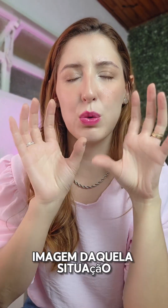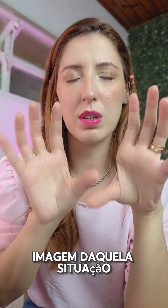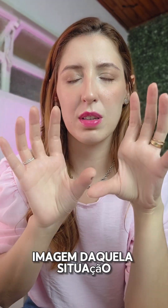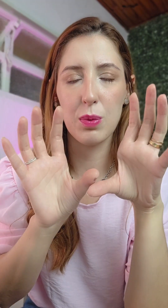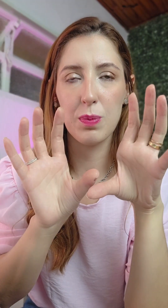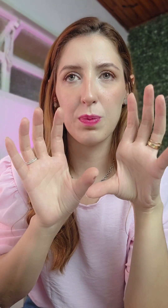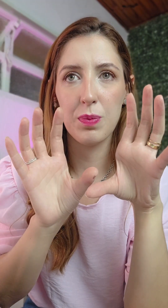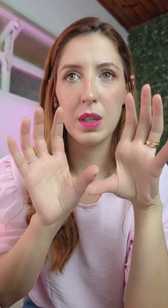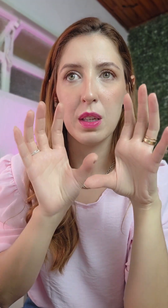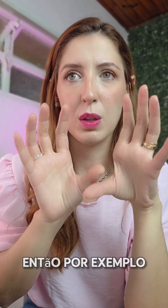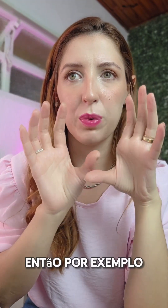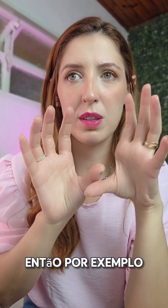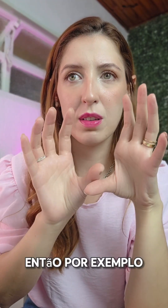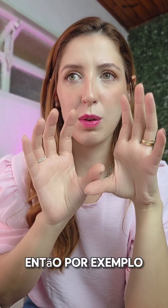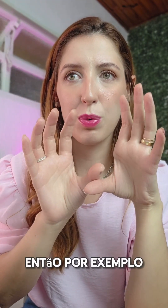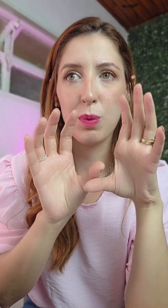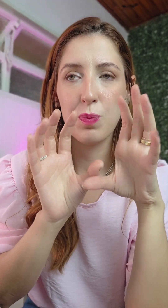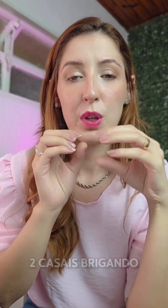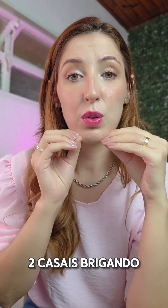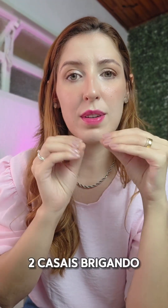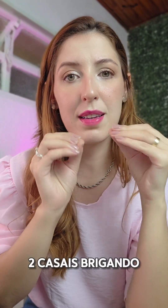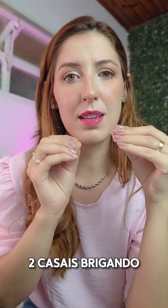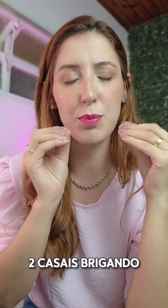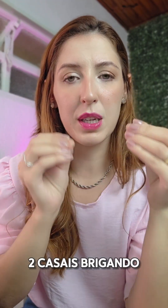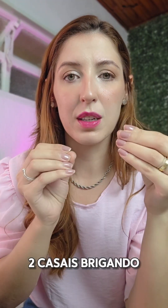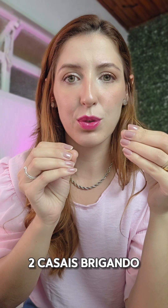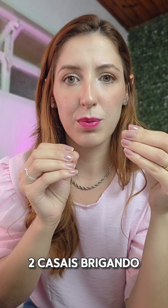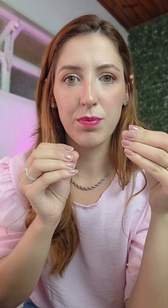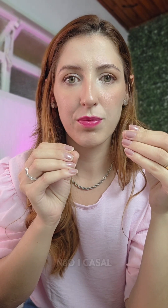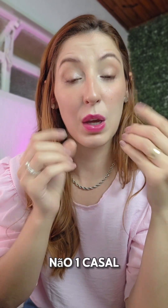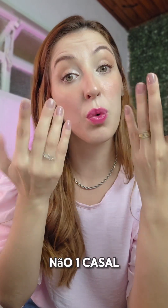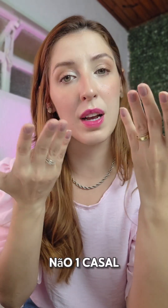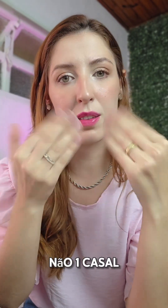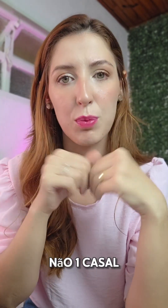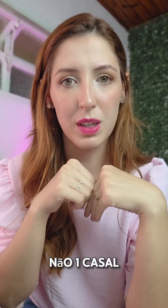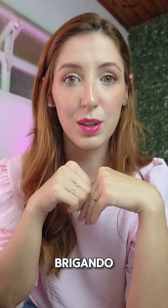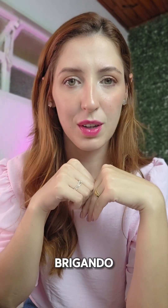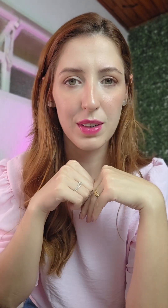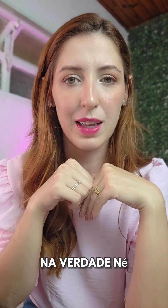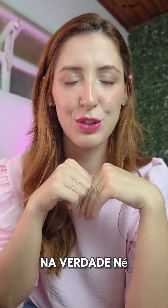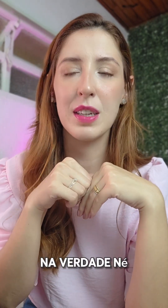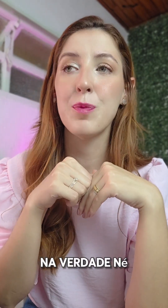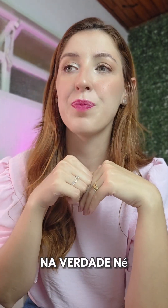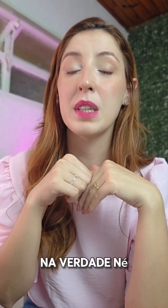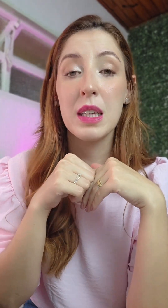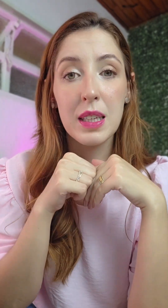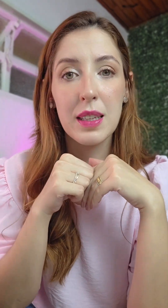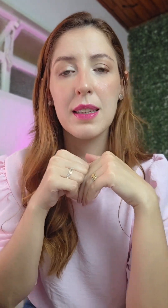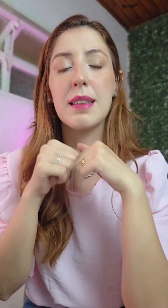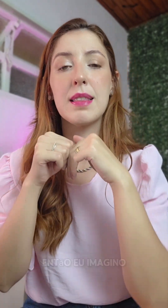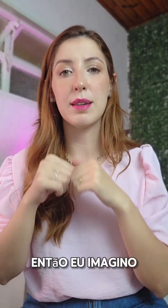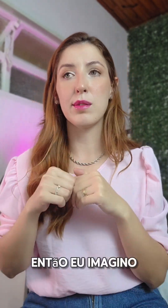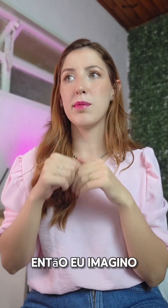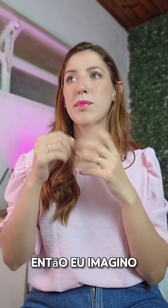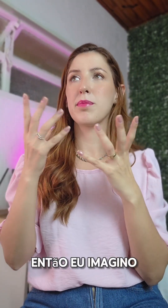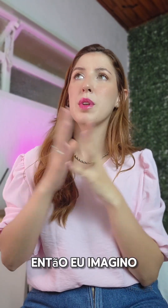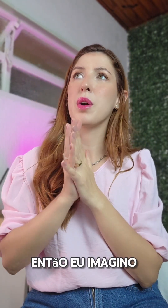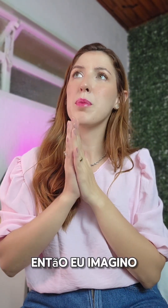situação. Então, por exemplo, dois casais brigando. Não, um casal brigando, na verdade, né? Então, eu